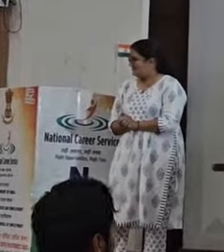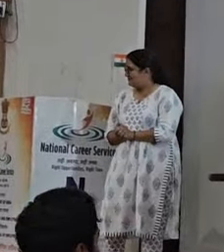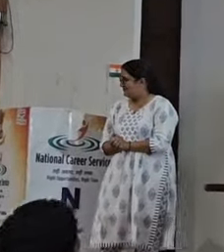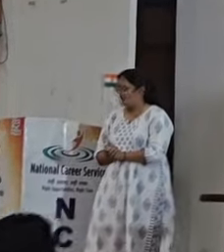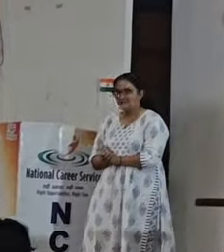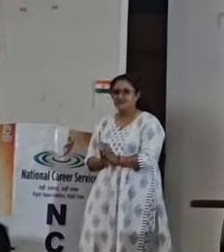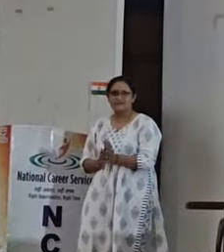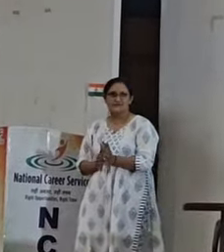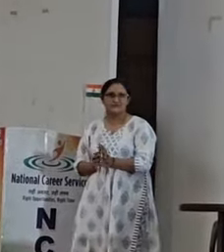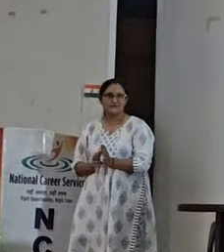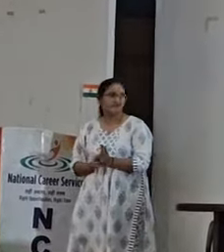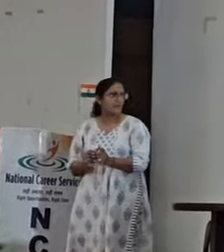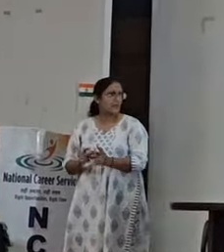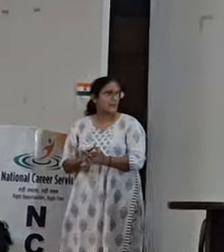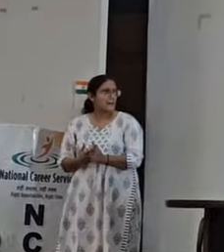सेक्टर ऑफ वेटरन की एबल से।